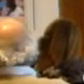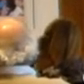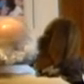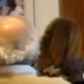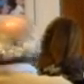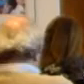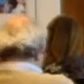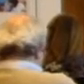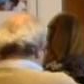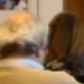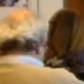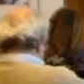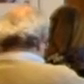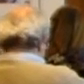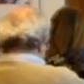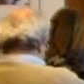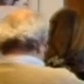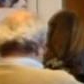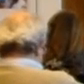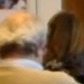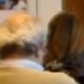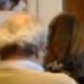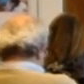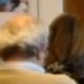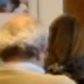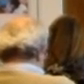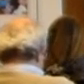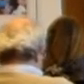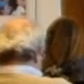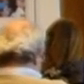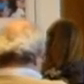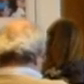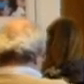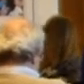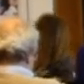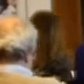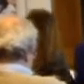No, está apagando.